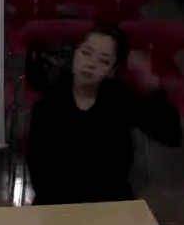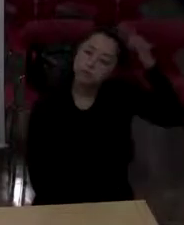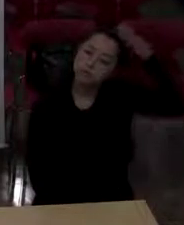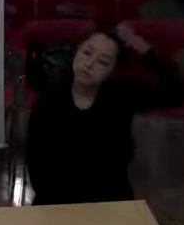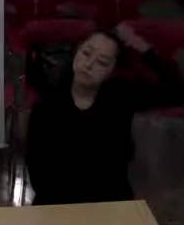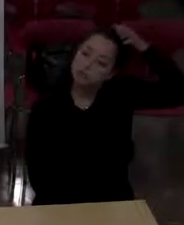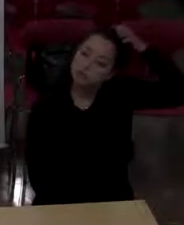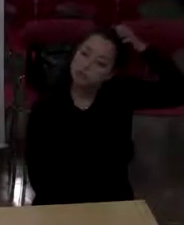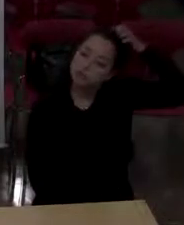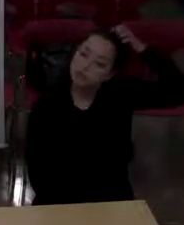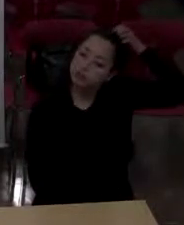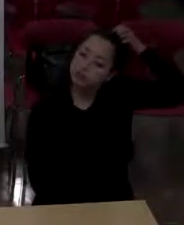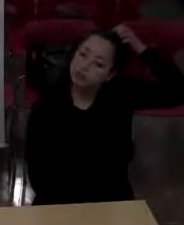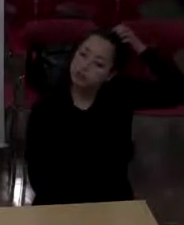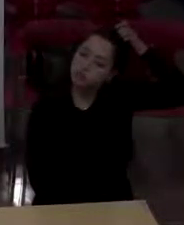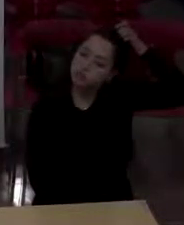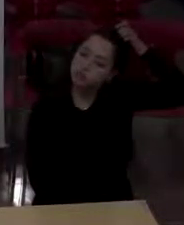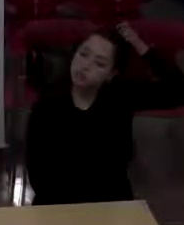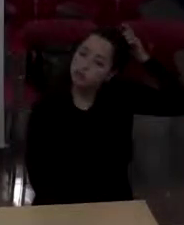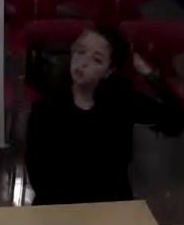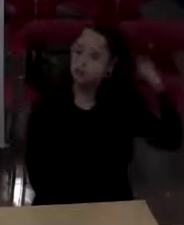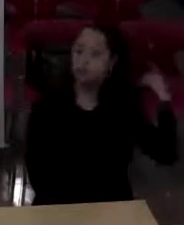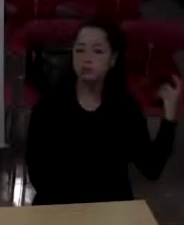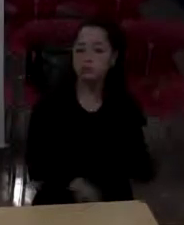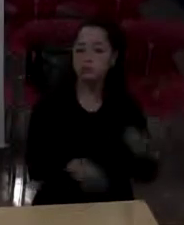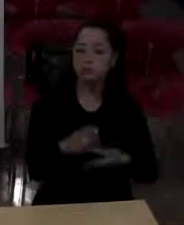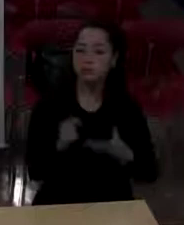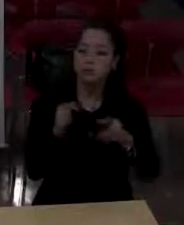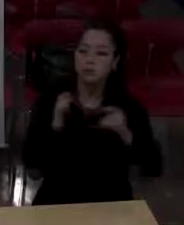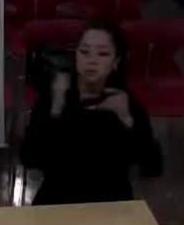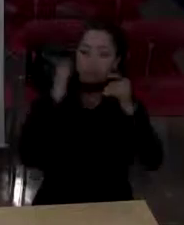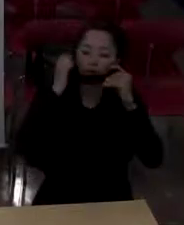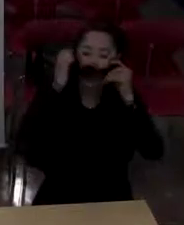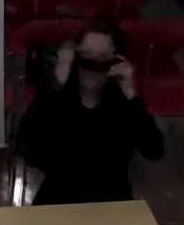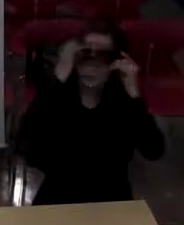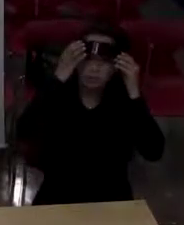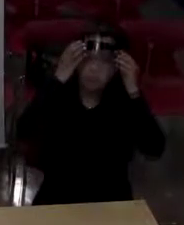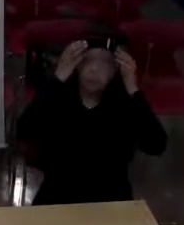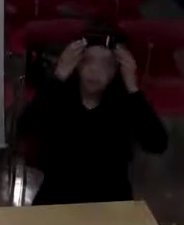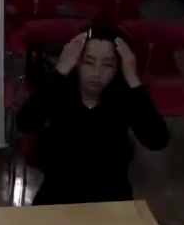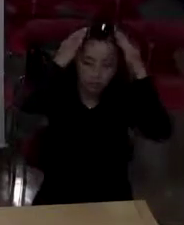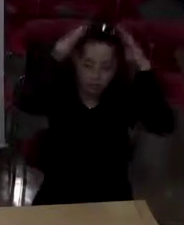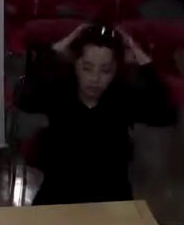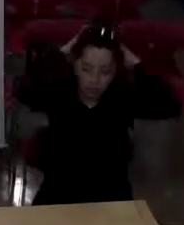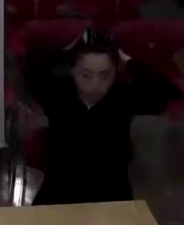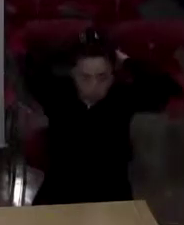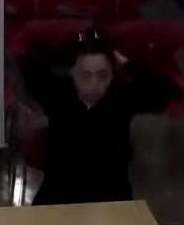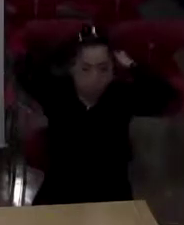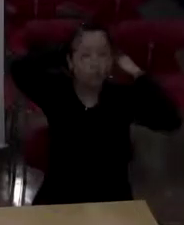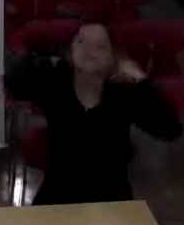esos estados emocionales se los empiezan a transmitir a sus bebés, son procesos de comunicación. Y el tacto, como los otros sentidos, también